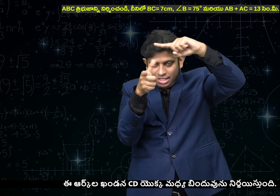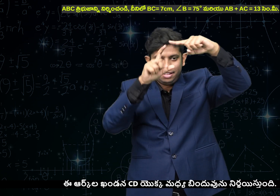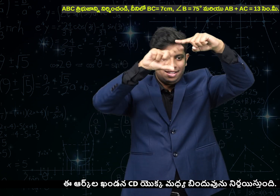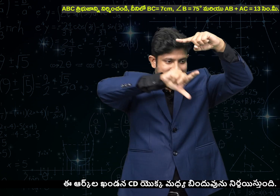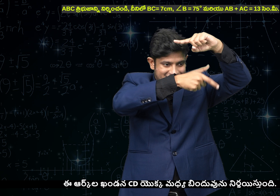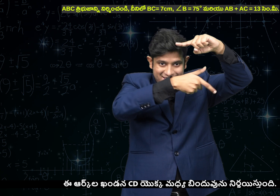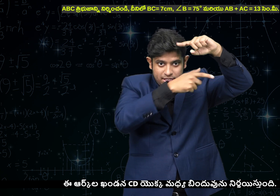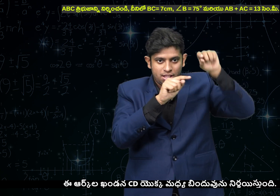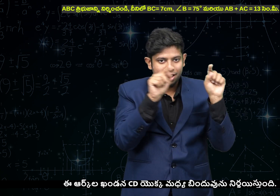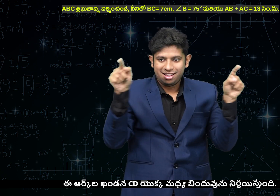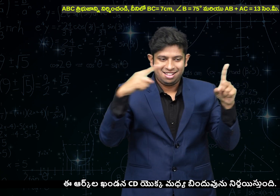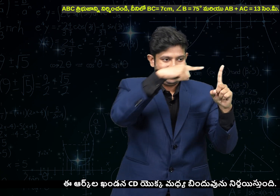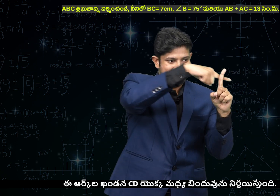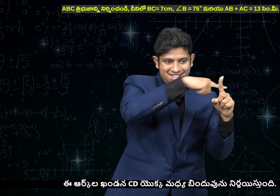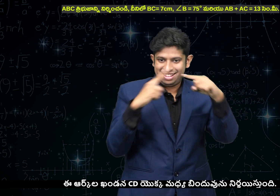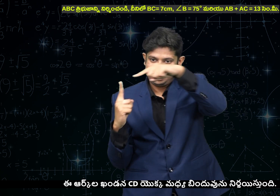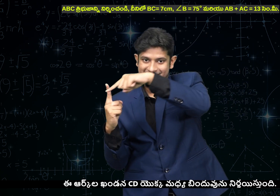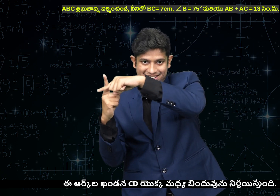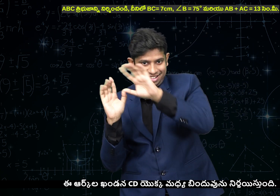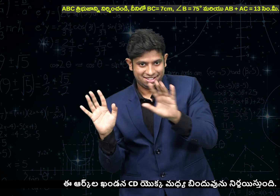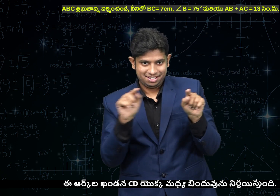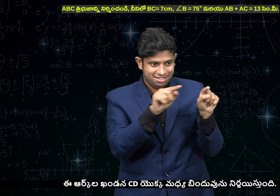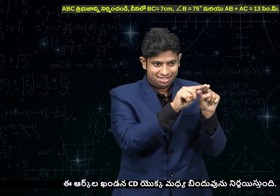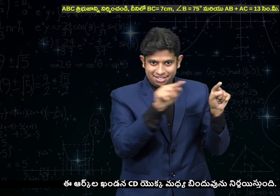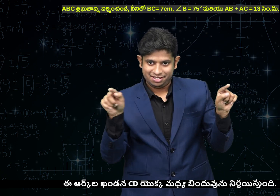యొక్క మధ్య బిందువును నిర్ణయిస్తుంది.